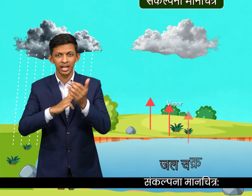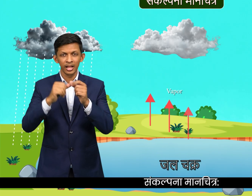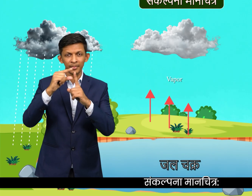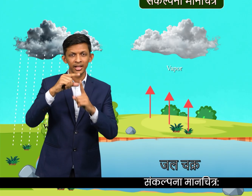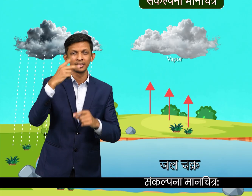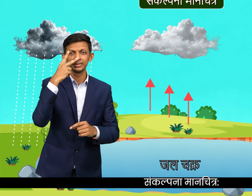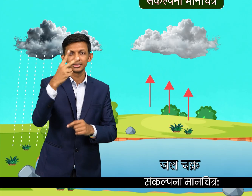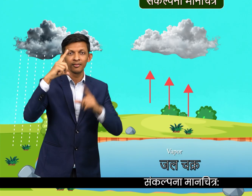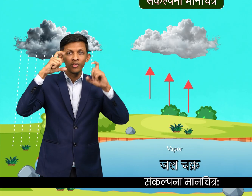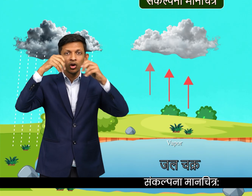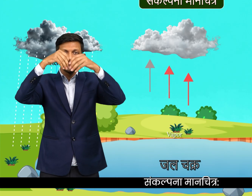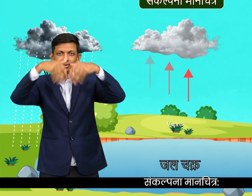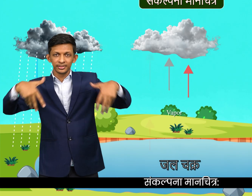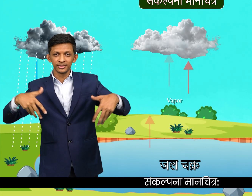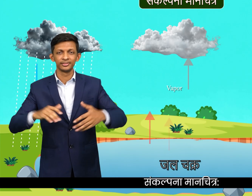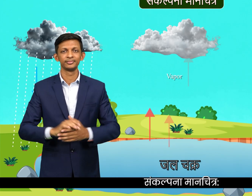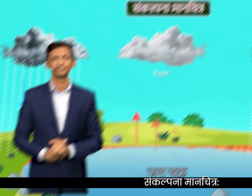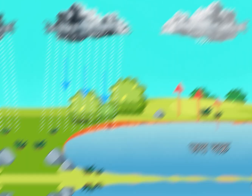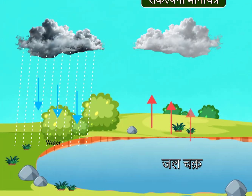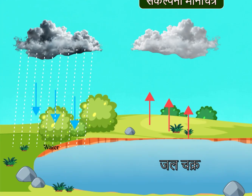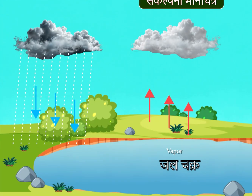संकल्पना मानचित्र।